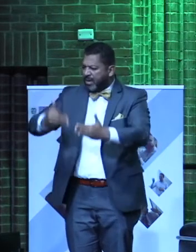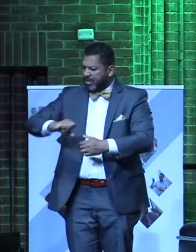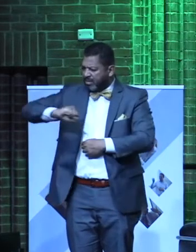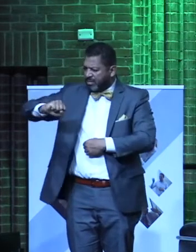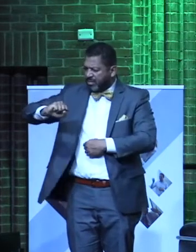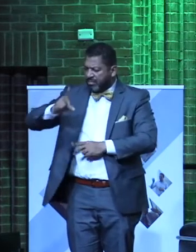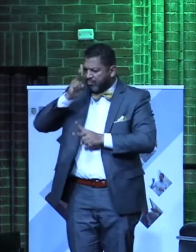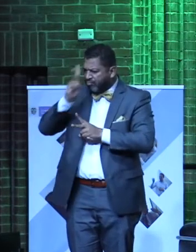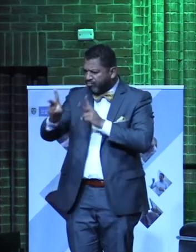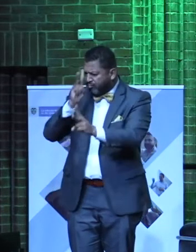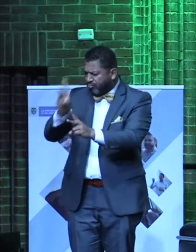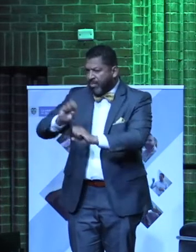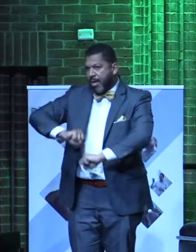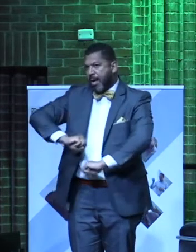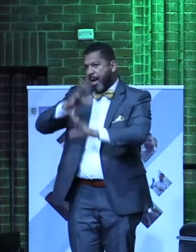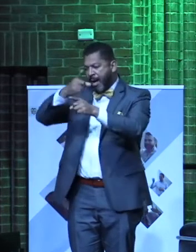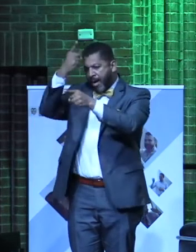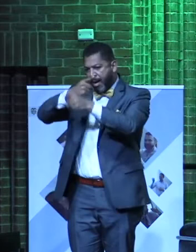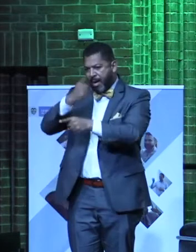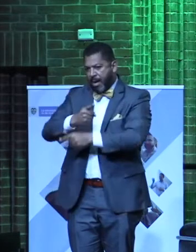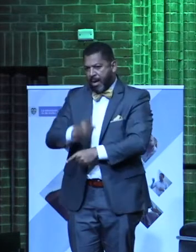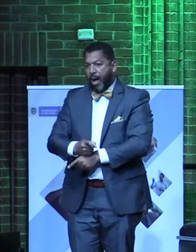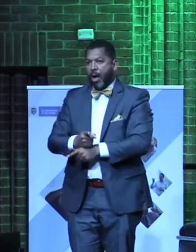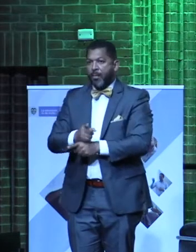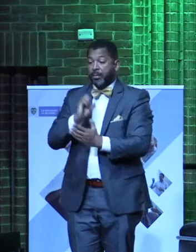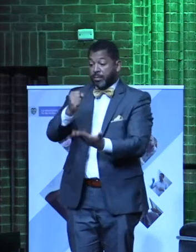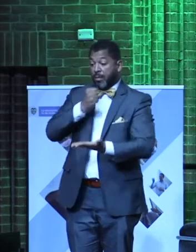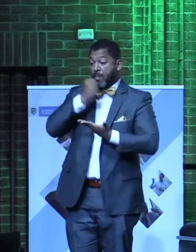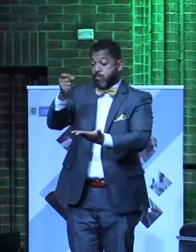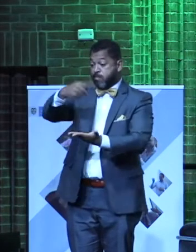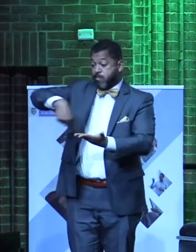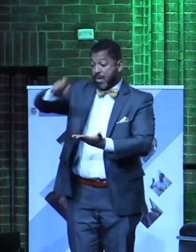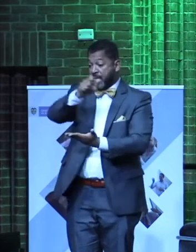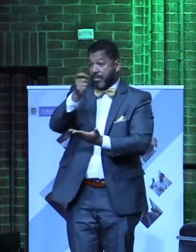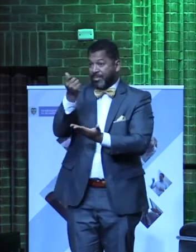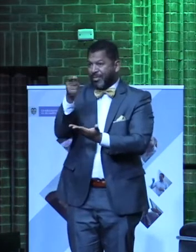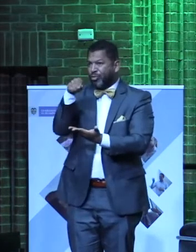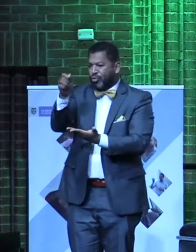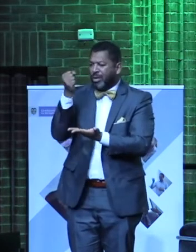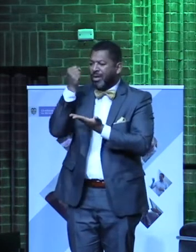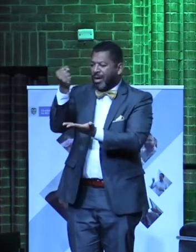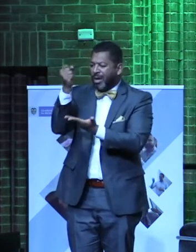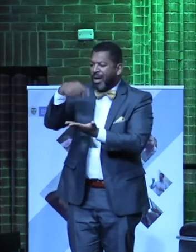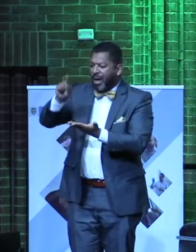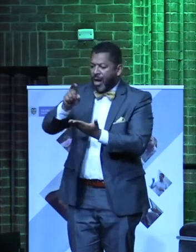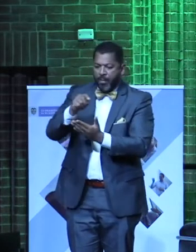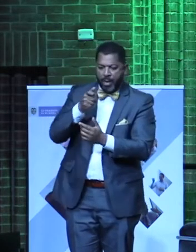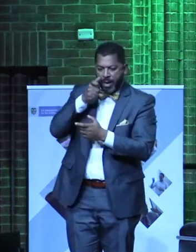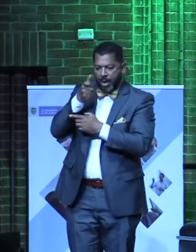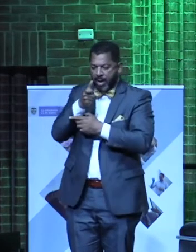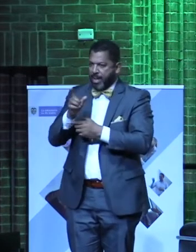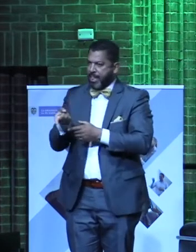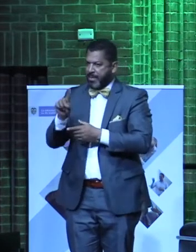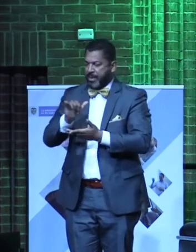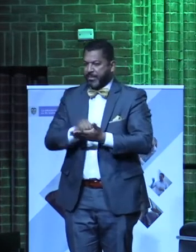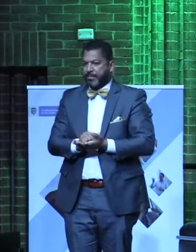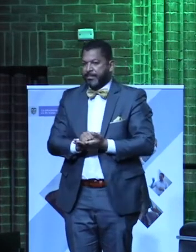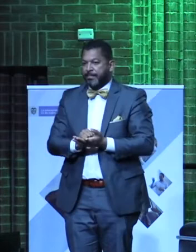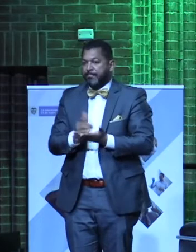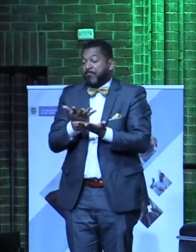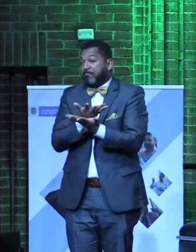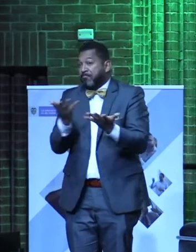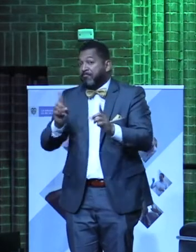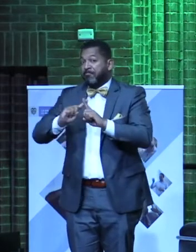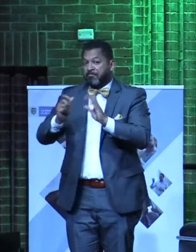trabajan en la Contraloría, o sea, los servidores públicos de la Contraloría, ¿sí? Y en eso pues hay todos unos